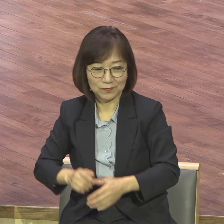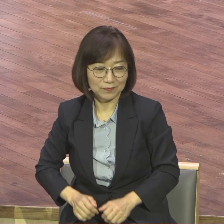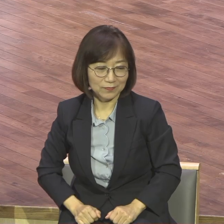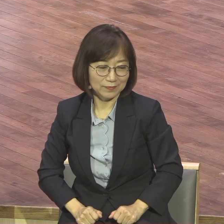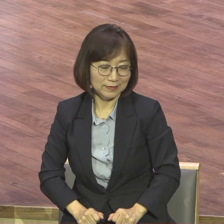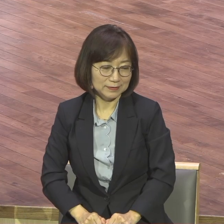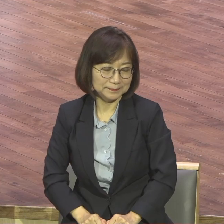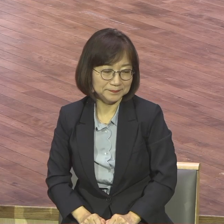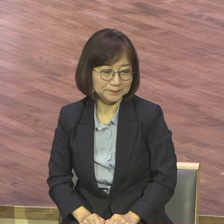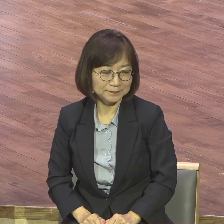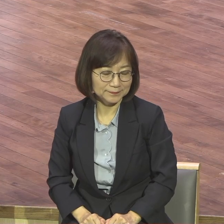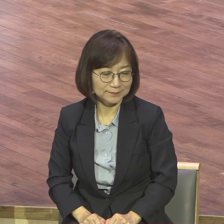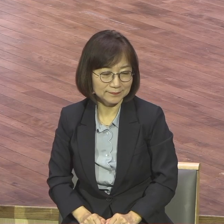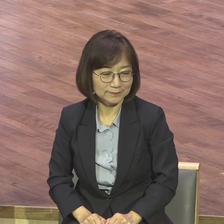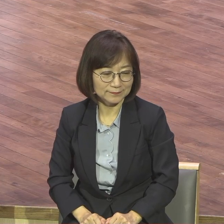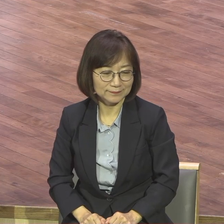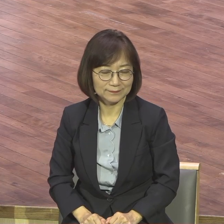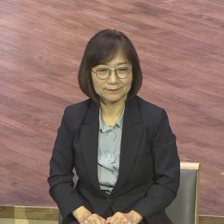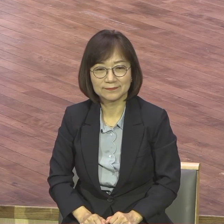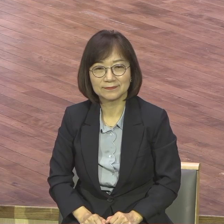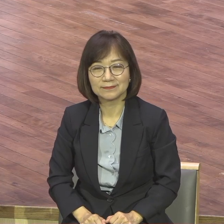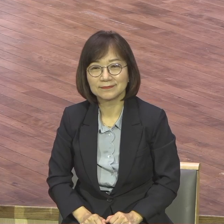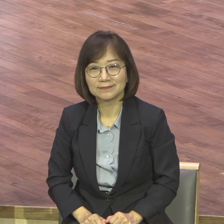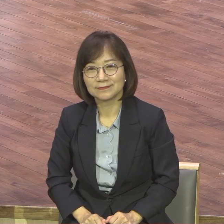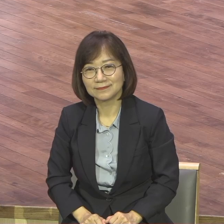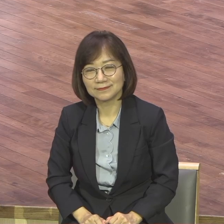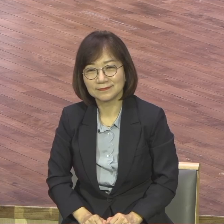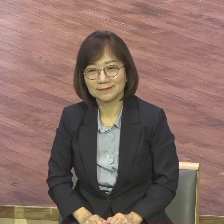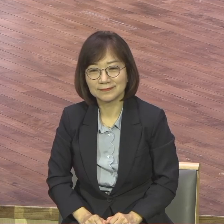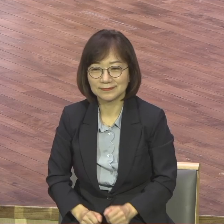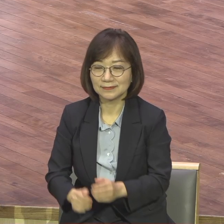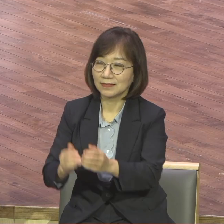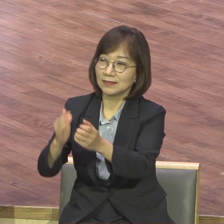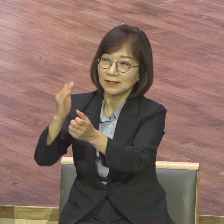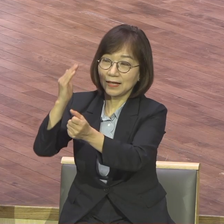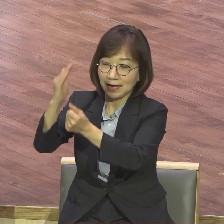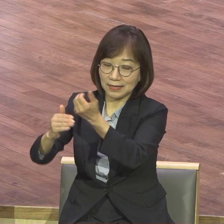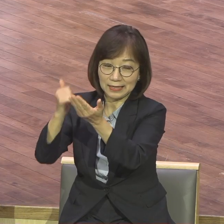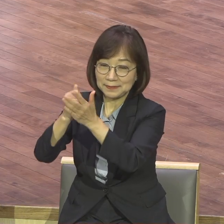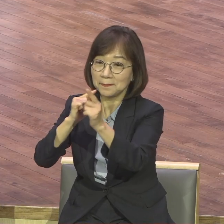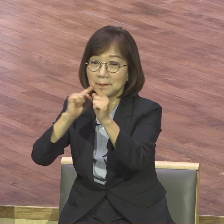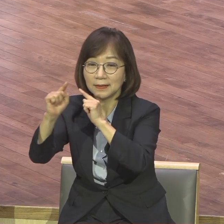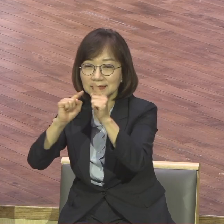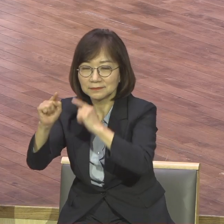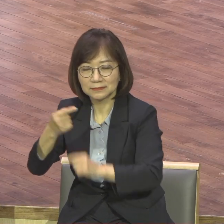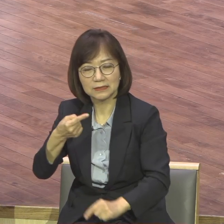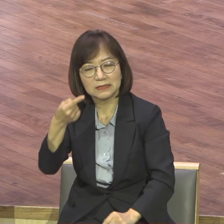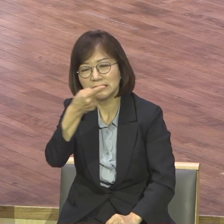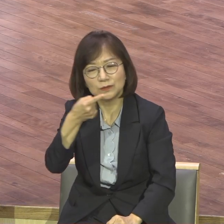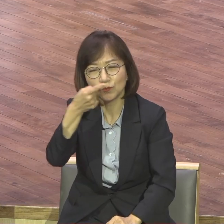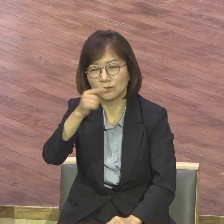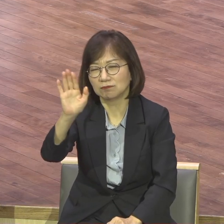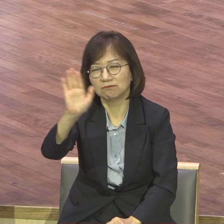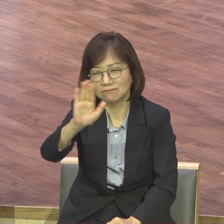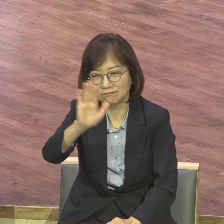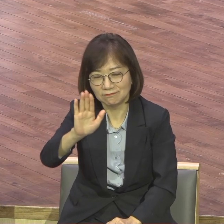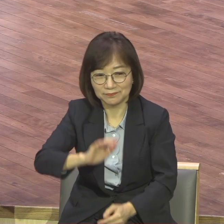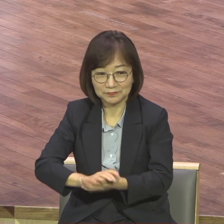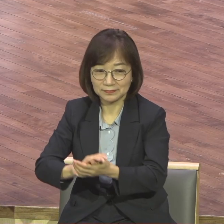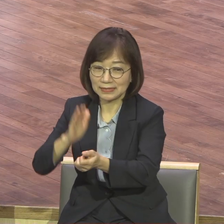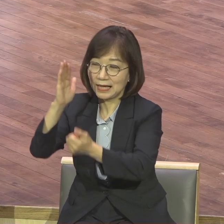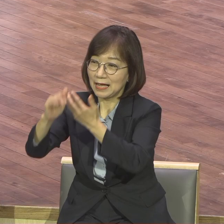이게 무슨 의미를 말하느냐? 하나님의 말씀은요, 이론이 아니고 현장 적용할